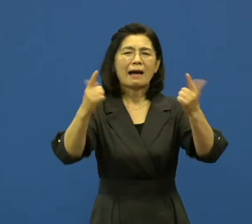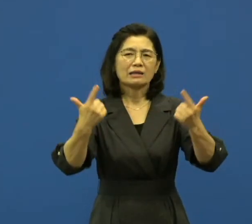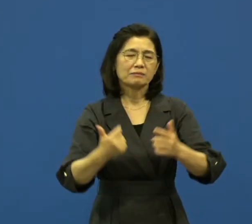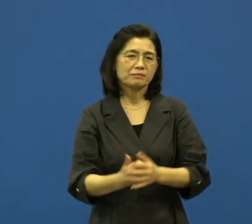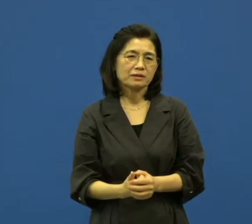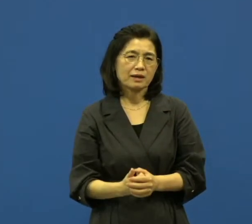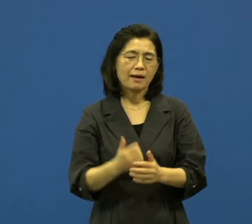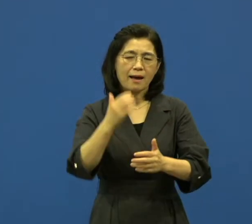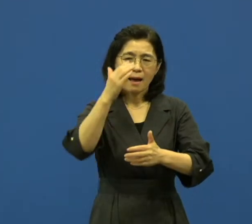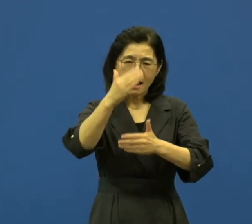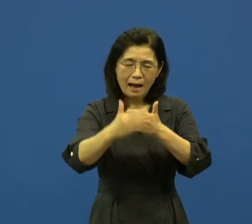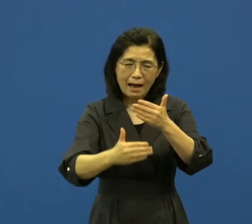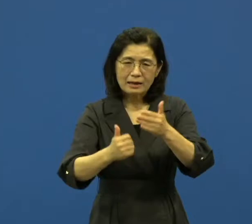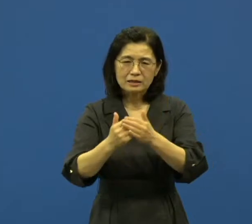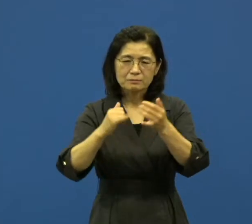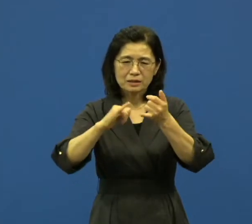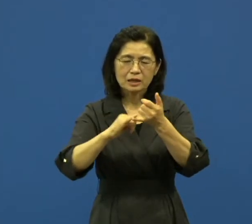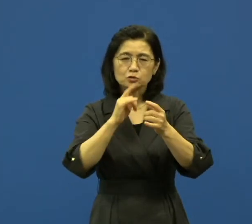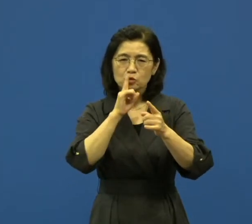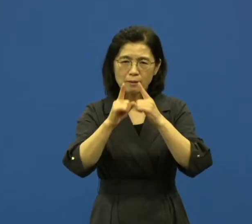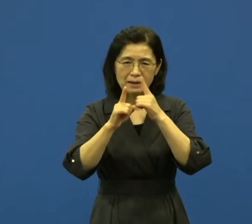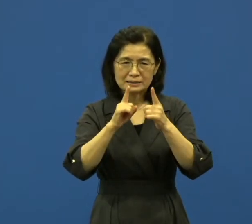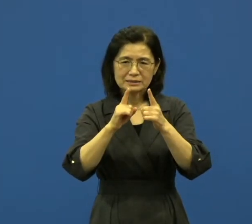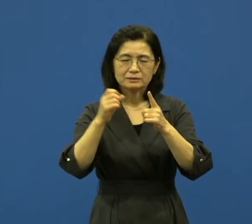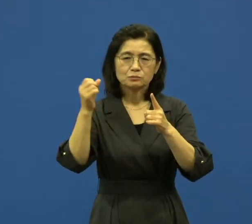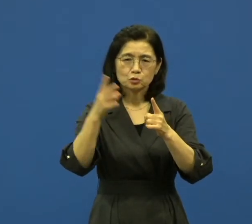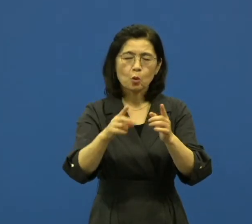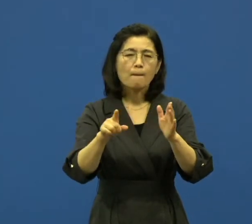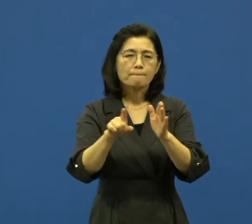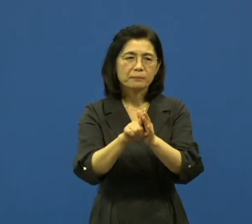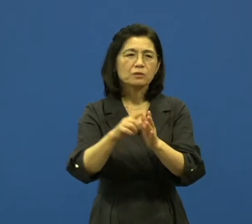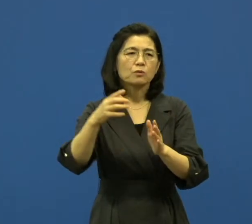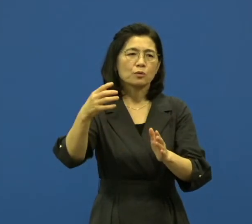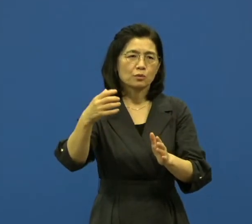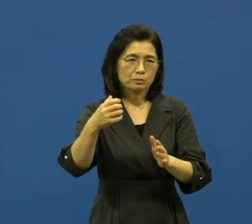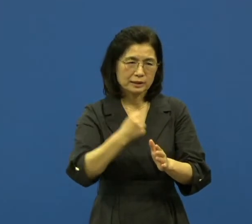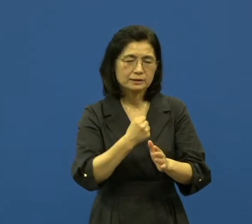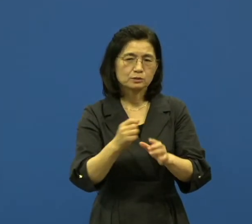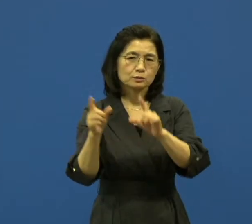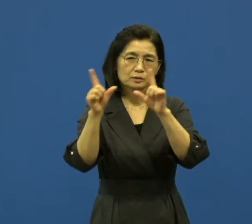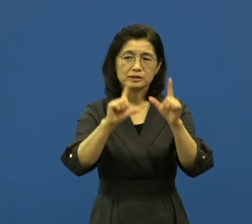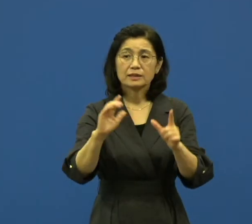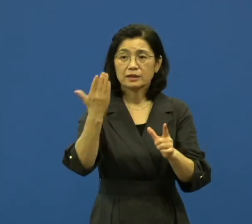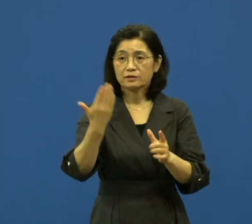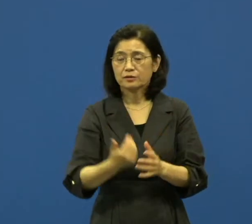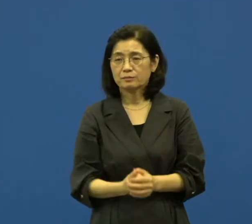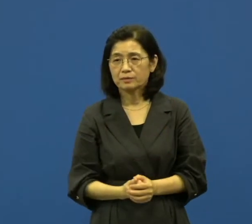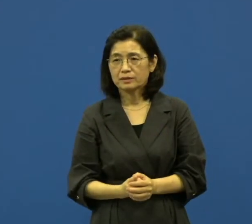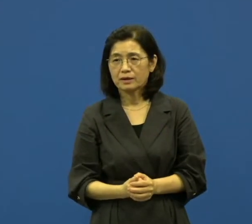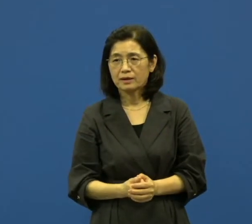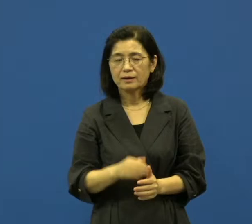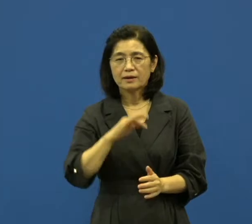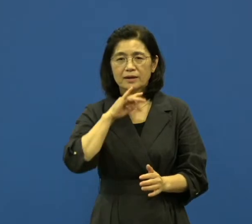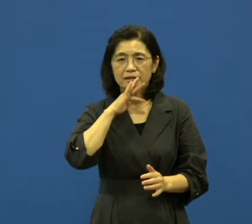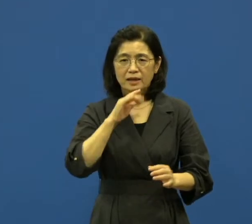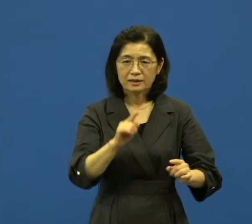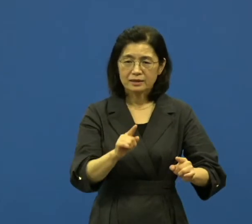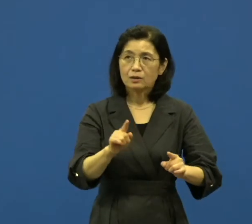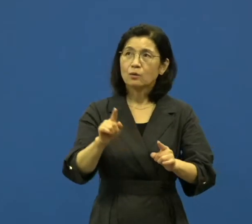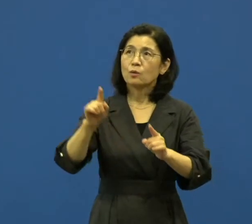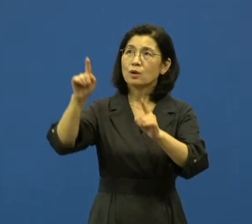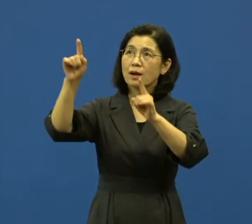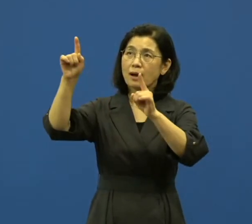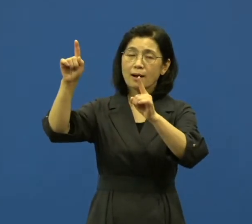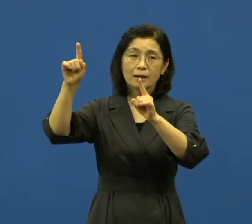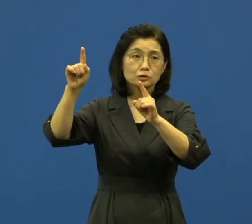여러분, 그 어떤 것도 이제는 통하지 않는 시대를 우리는 살고 있습니다. 여러분, 나이가 들어가면서 겸손해지는 이유는